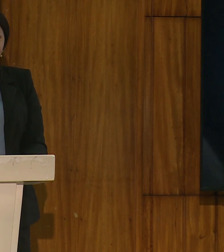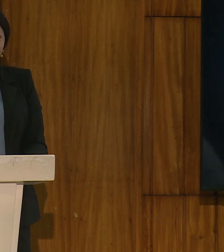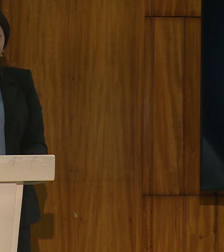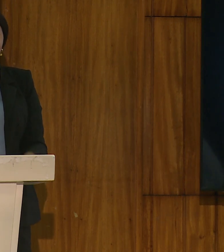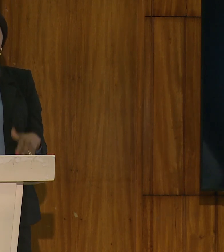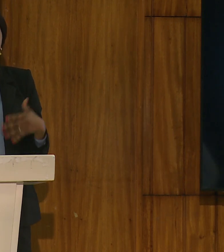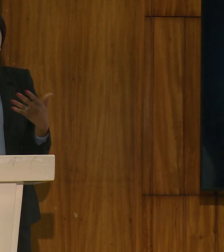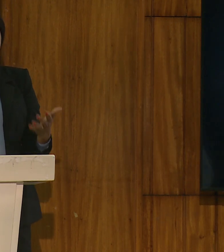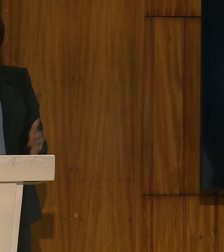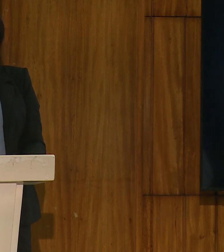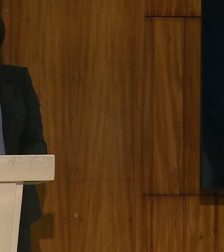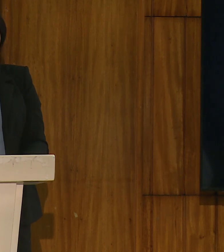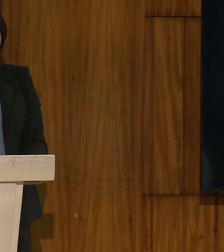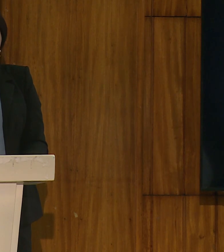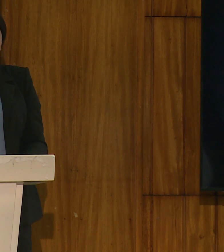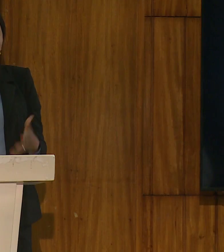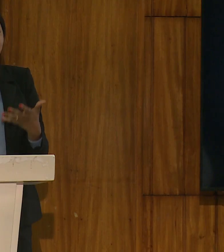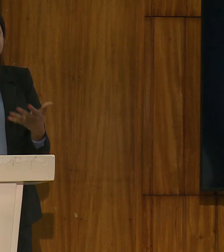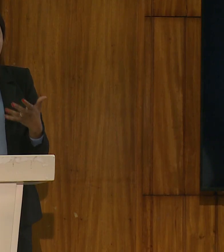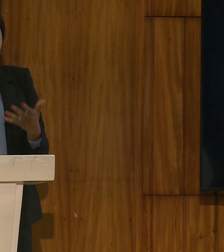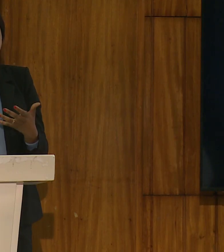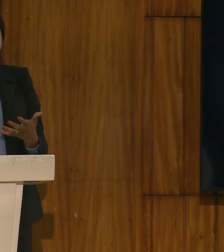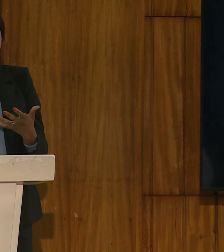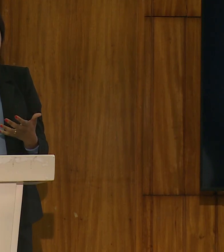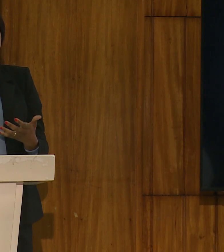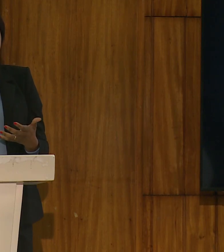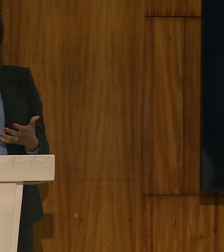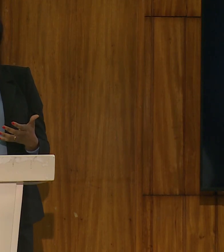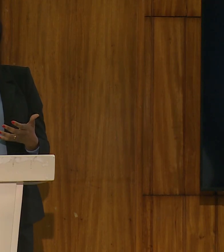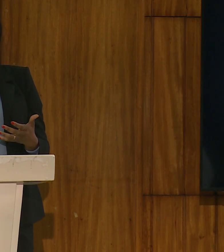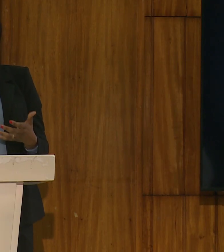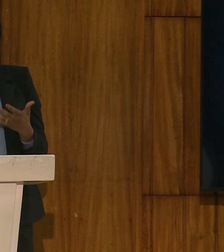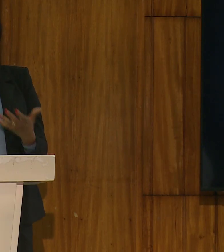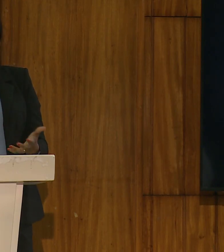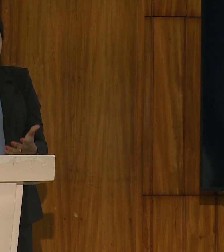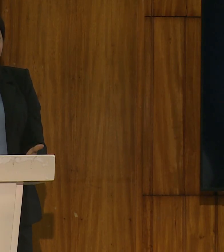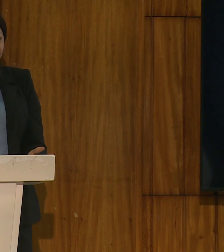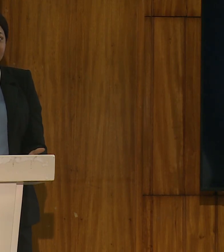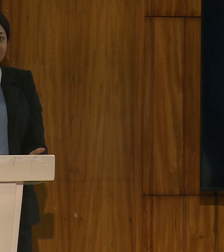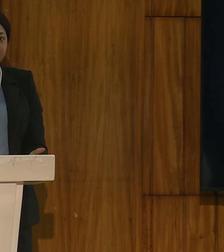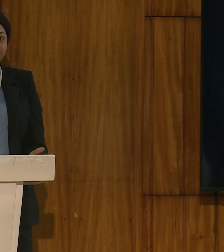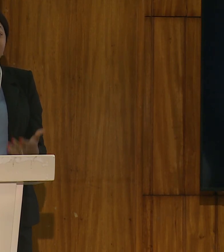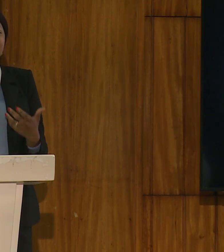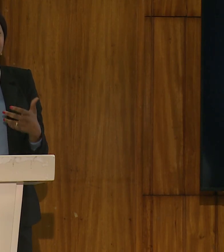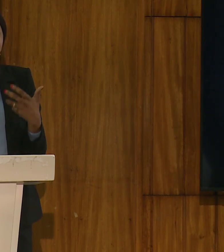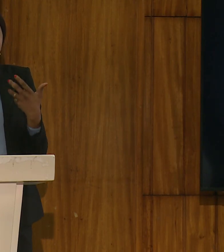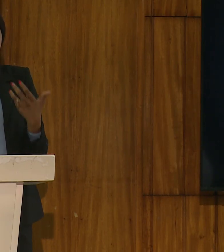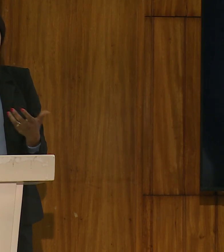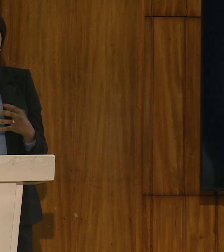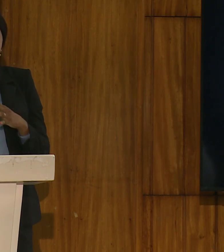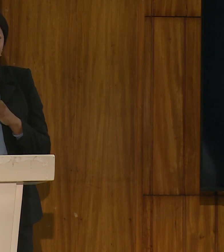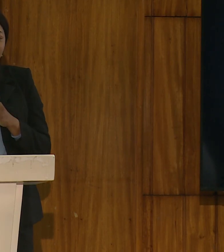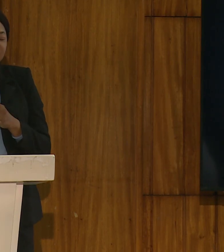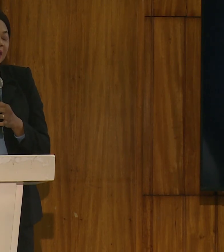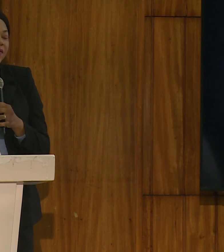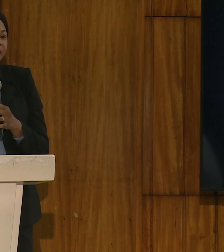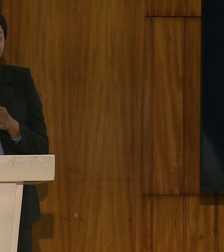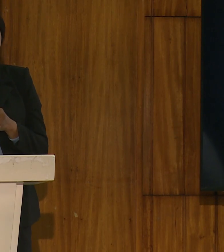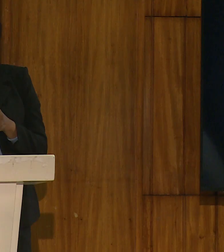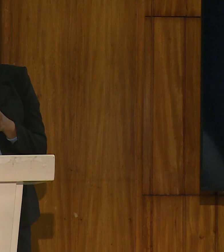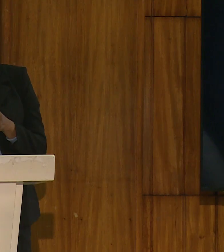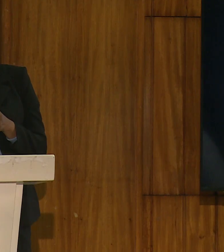adelante y no podía asumirlo, que tan poca edad pudiera vivir con